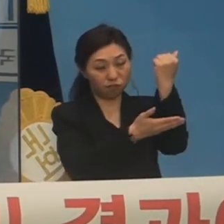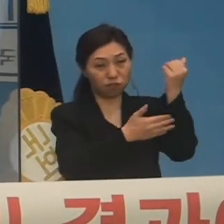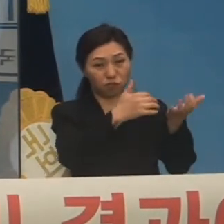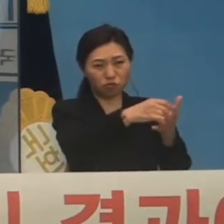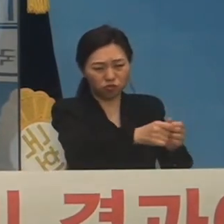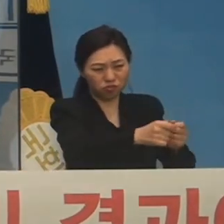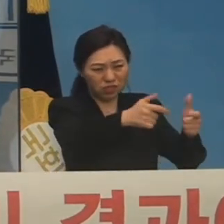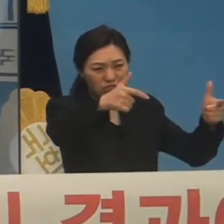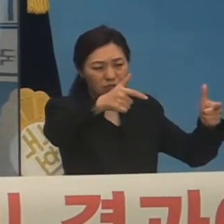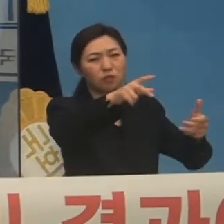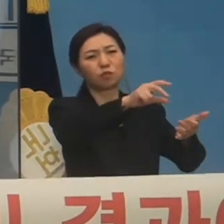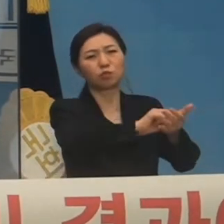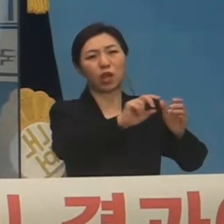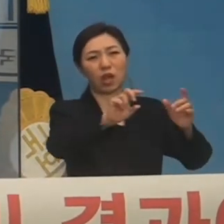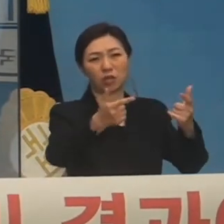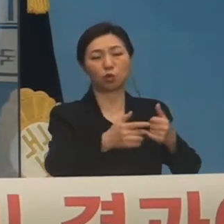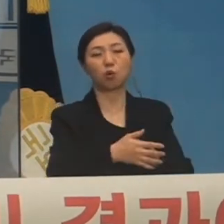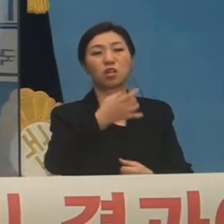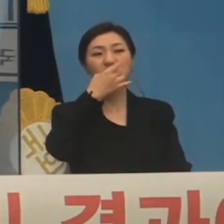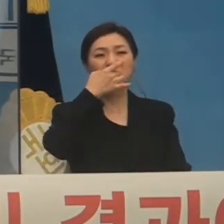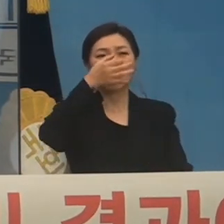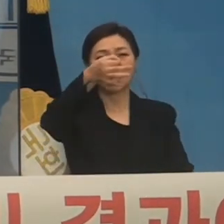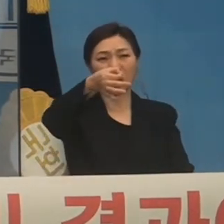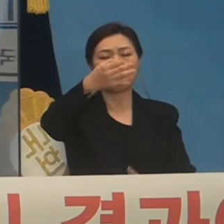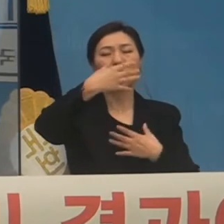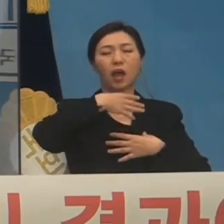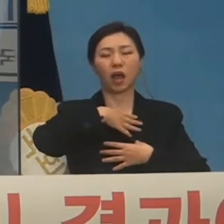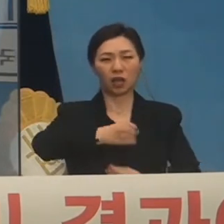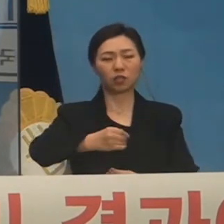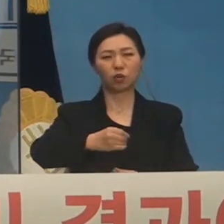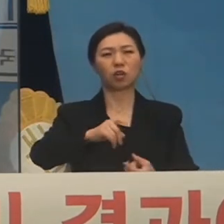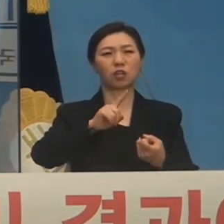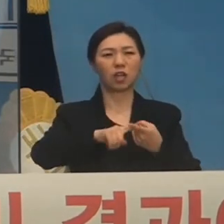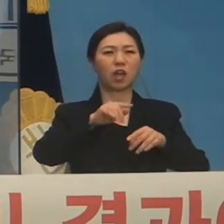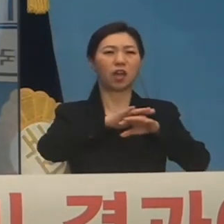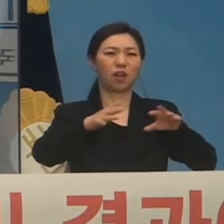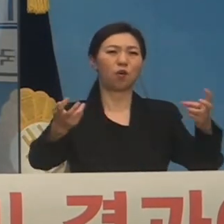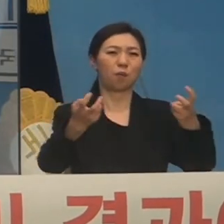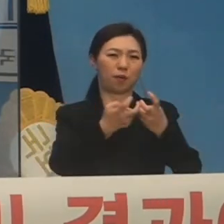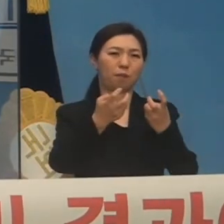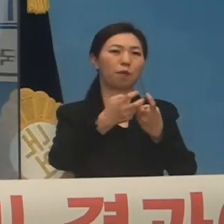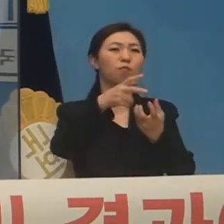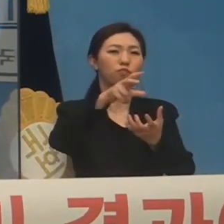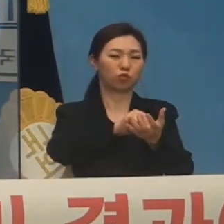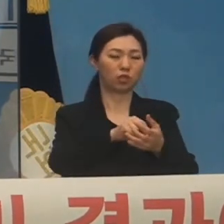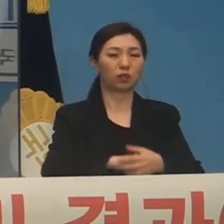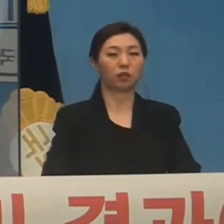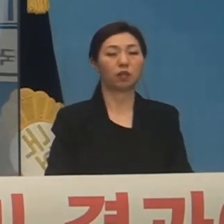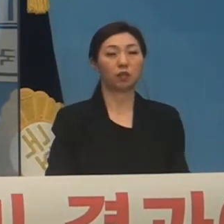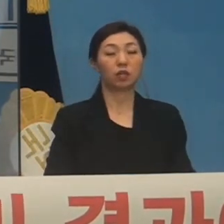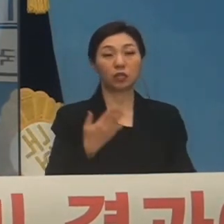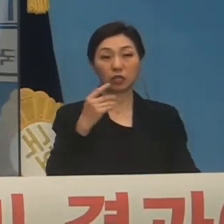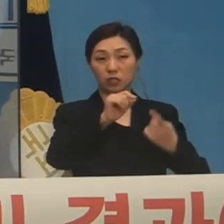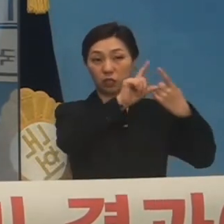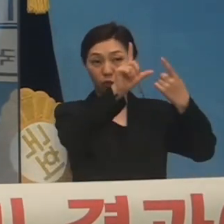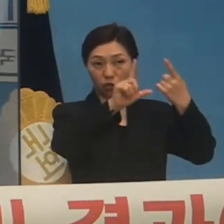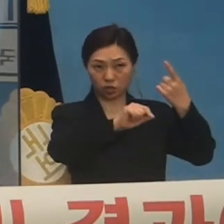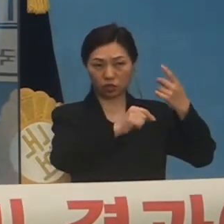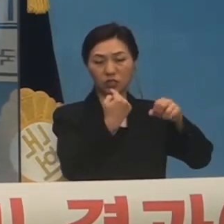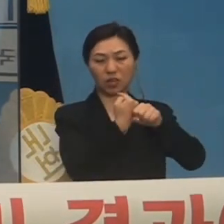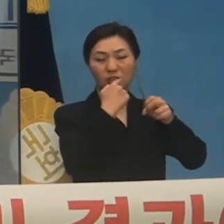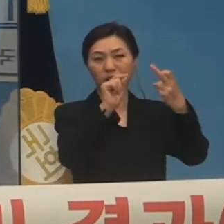쌀수급 안정대책의 실패라 할 것입니다. 실제 지난해 1월 양국관리법